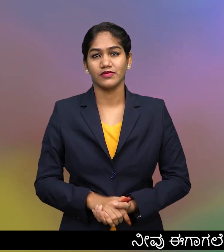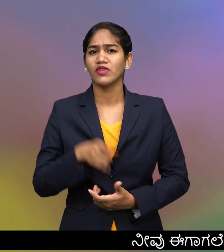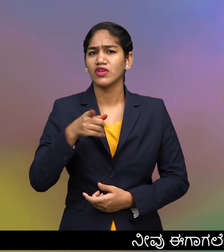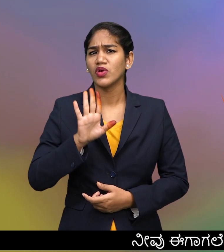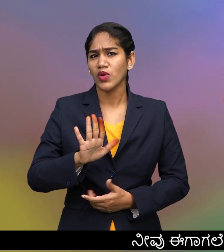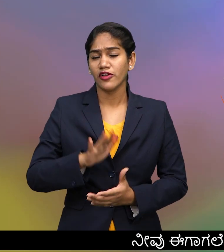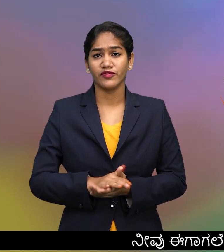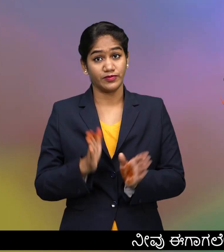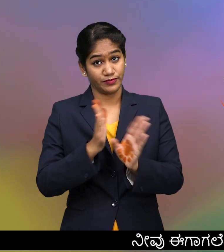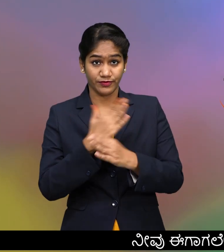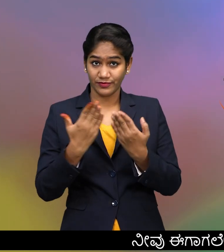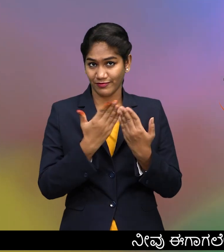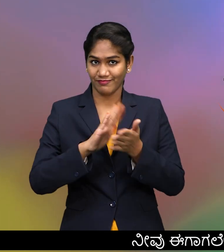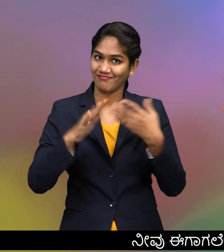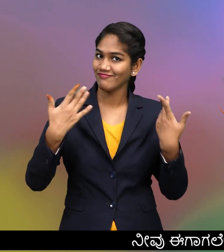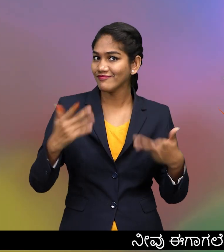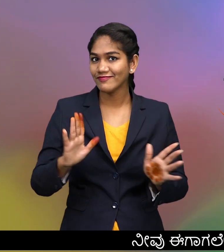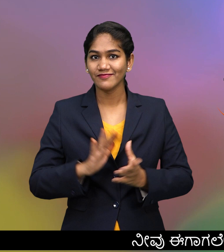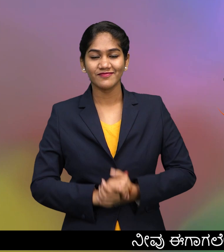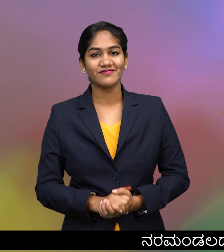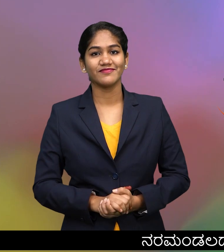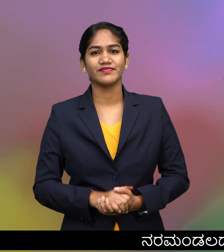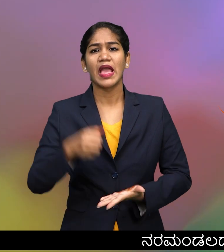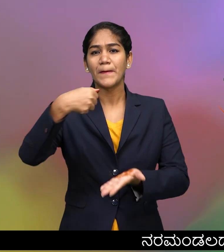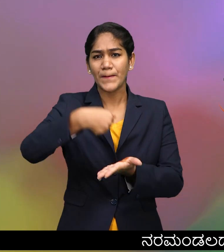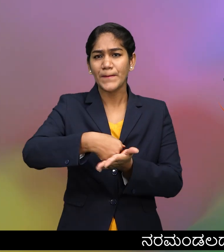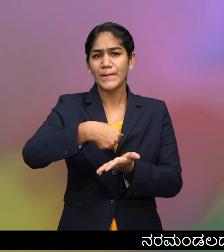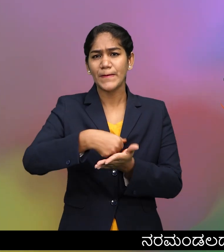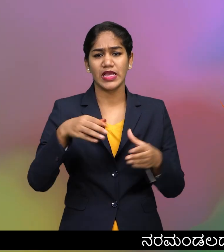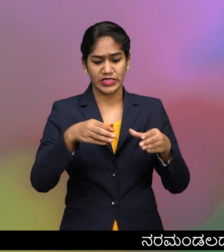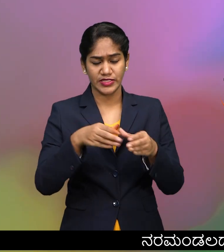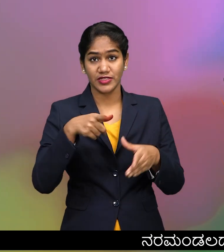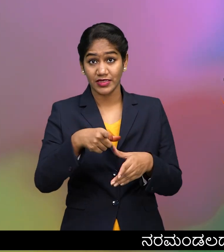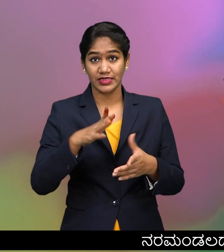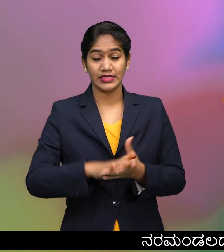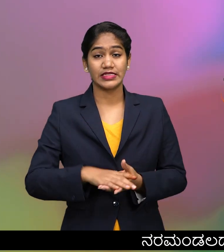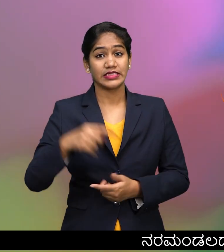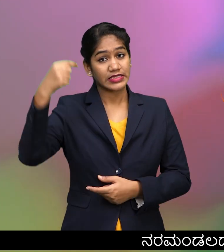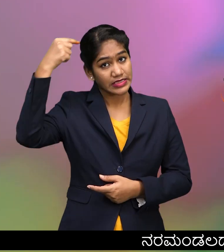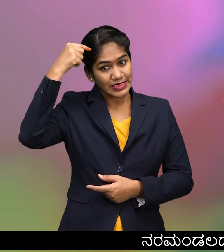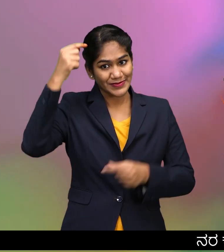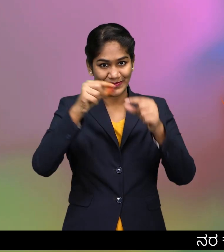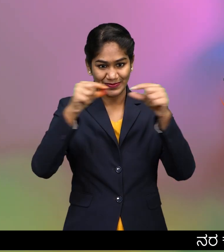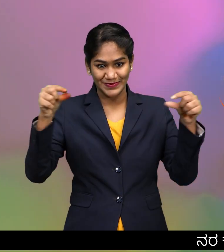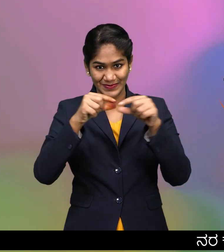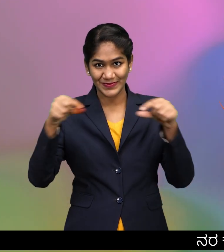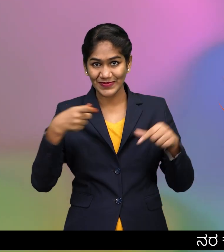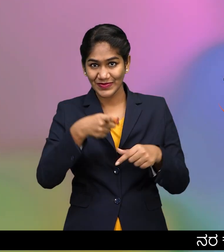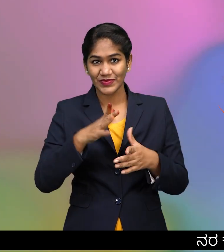ನೀವು ಈಗಾಗಲೇ ಅಧ್ಯಯನ ಮಾಡಿದ್ದೀರಿ. ನರಮಂಡಲದ ಮೂಲ ಘಟಕವೆಂದರೆ ನರಕೋಶ ಅಥವಾ